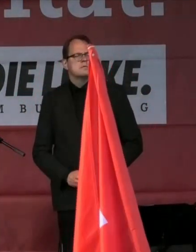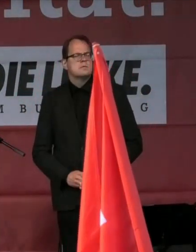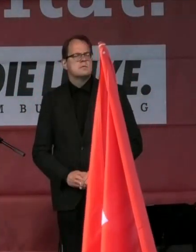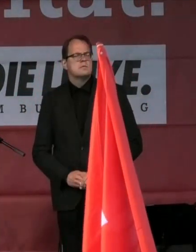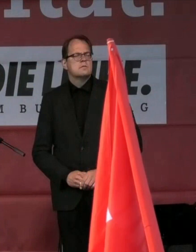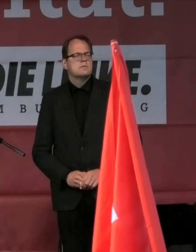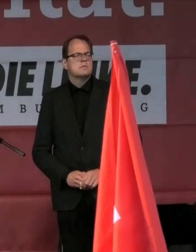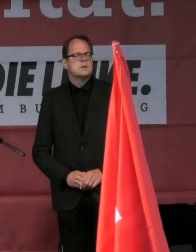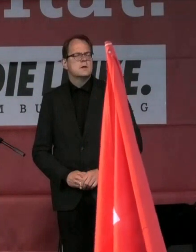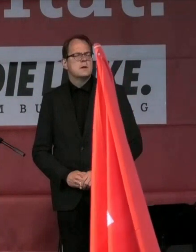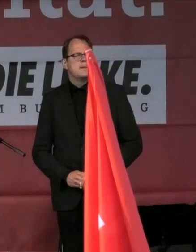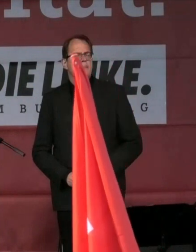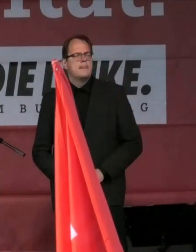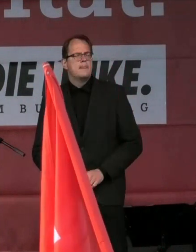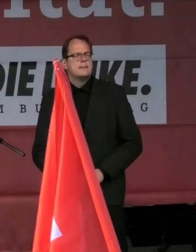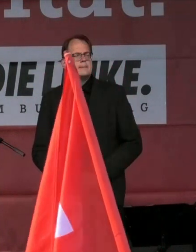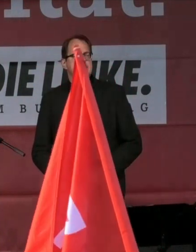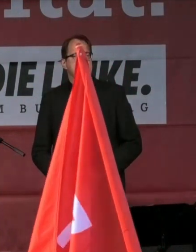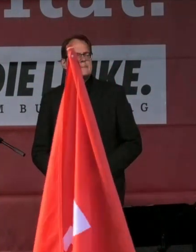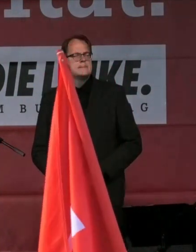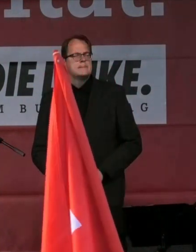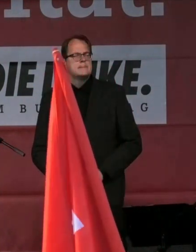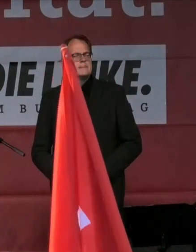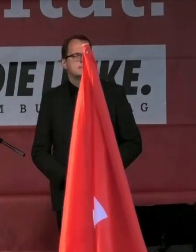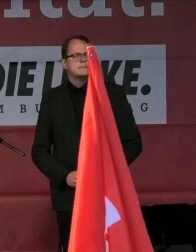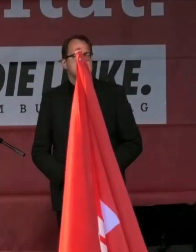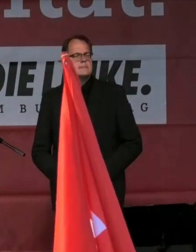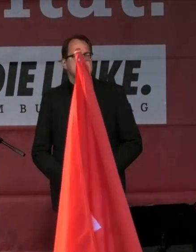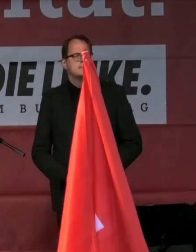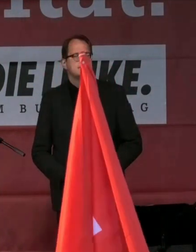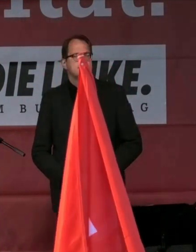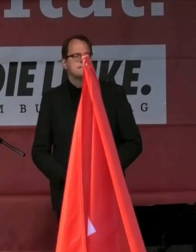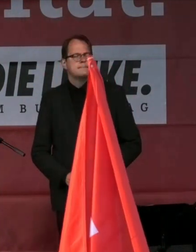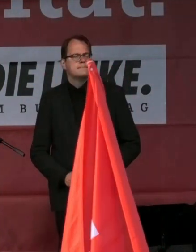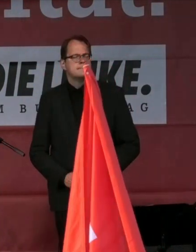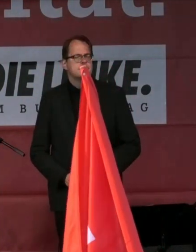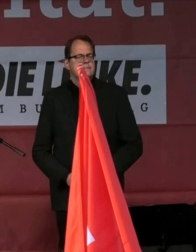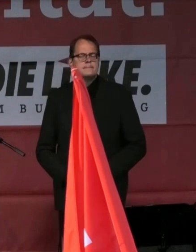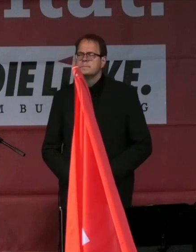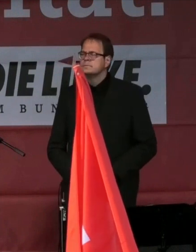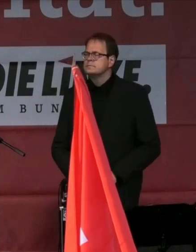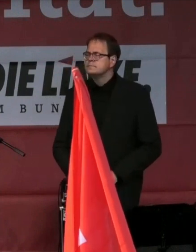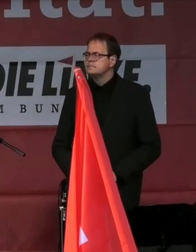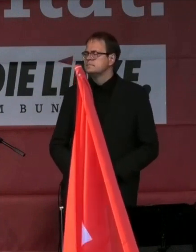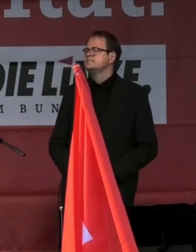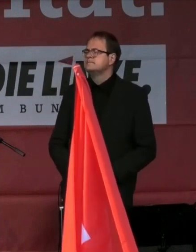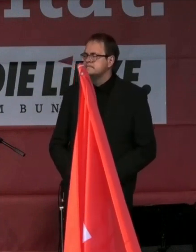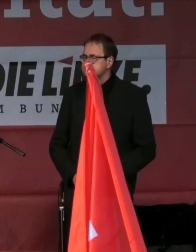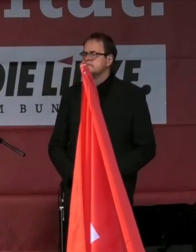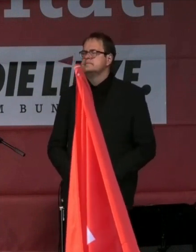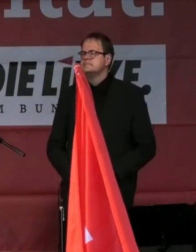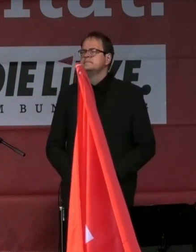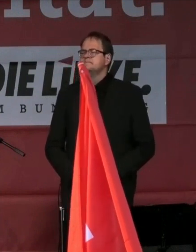wirklich erschreckend finde wie gesagt heute ist der 80 jahrestag und morgen im haushaltsausschuss des